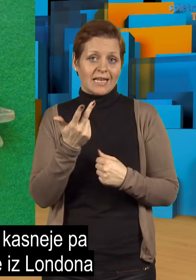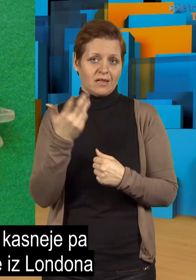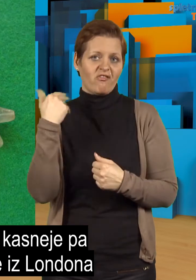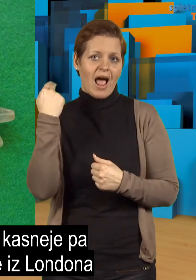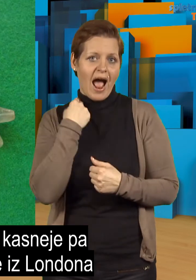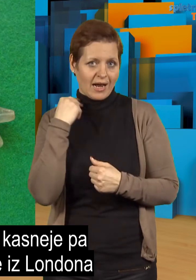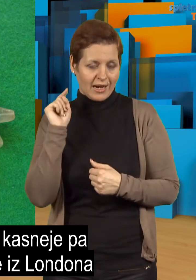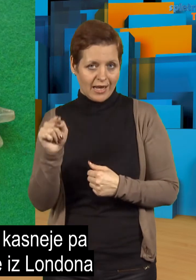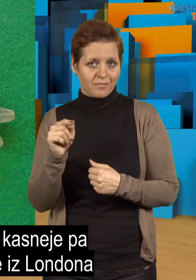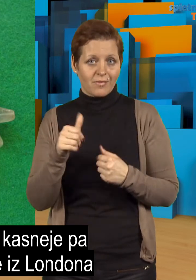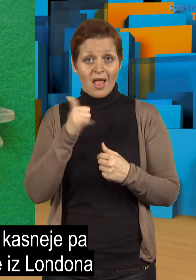leto kasneje pa v Ameriki.